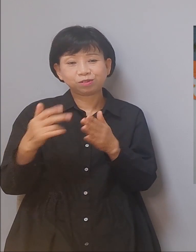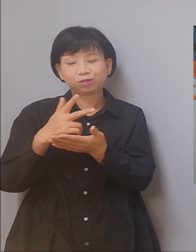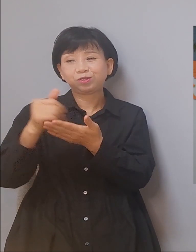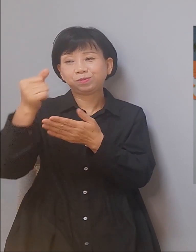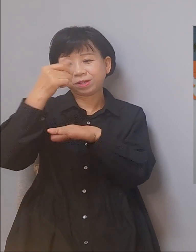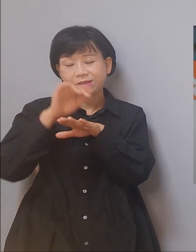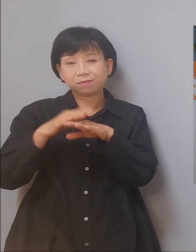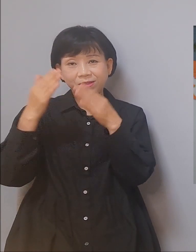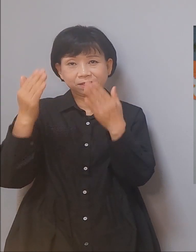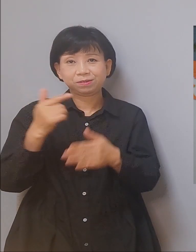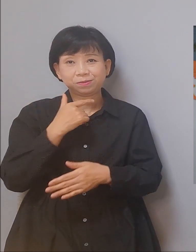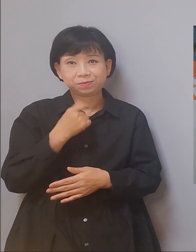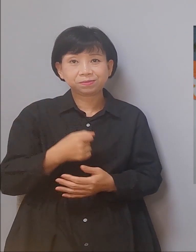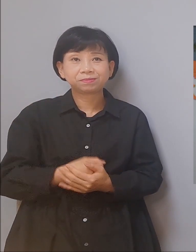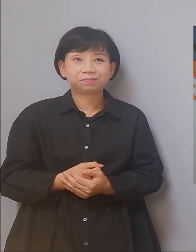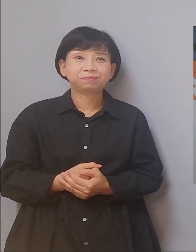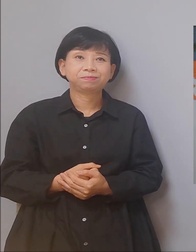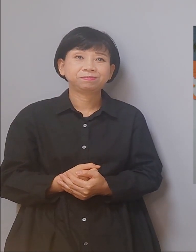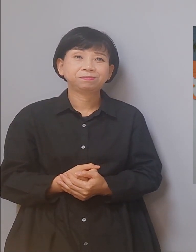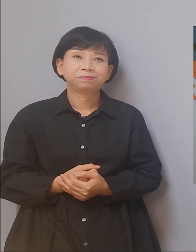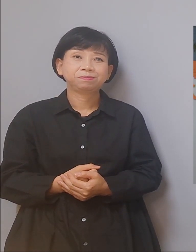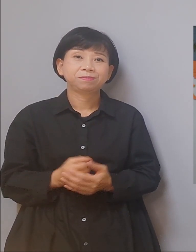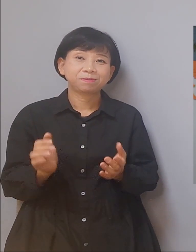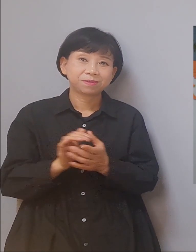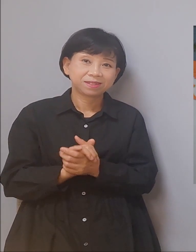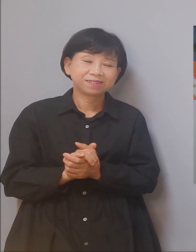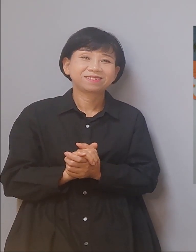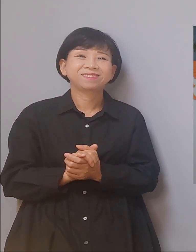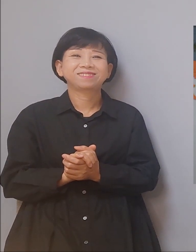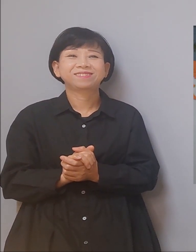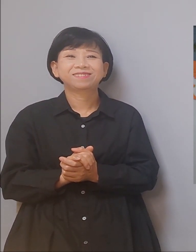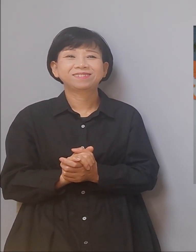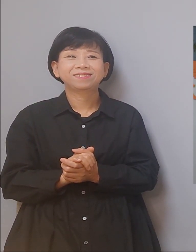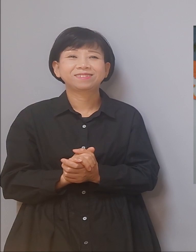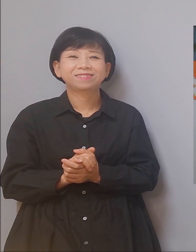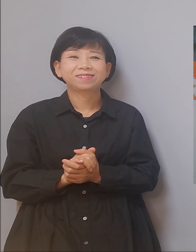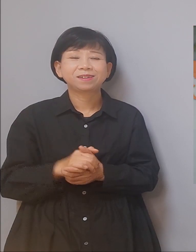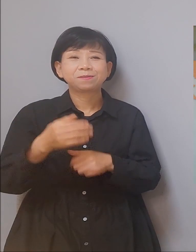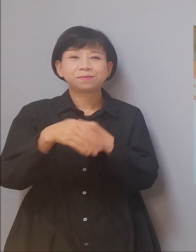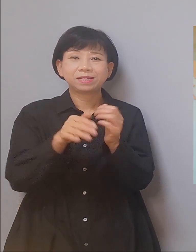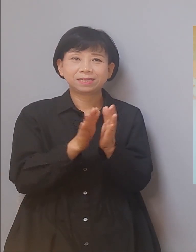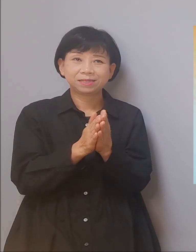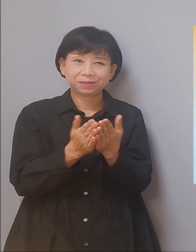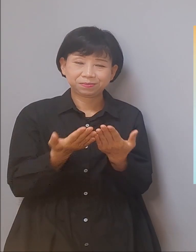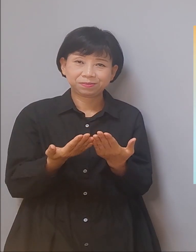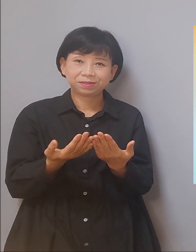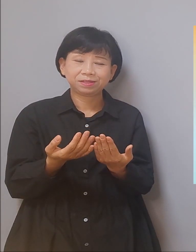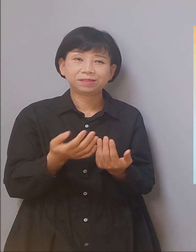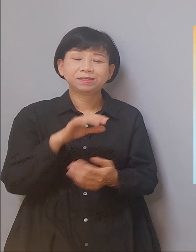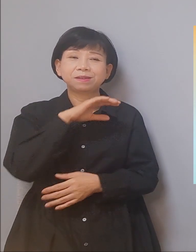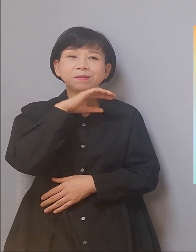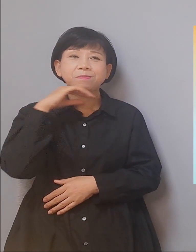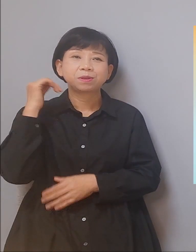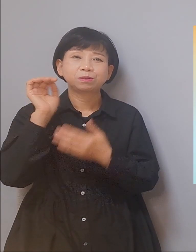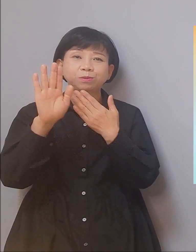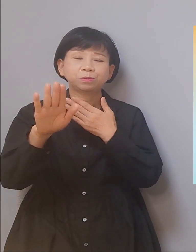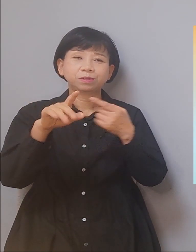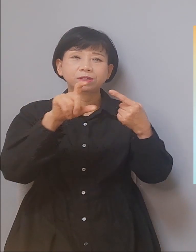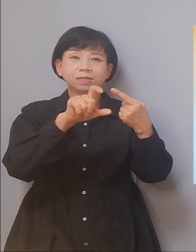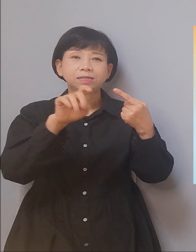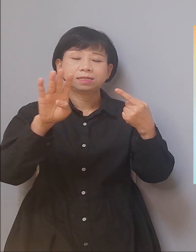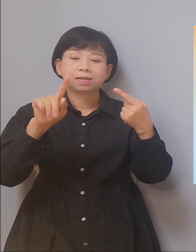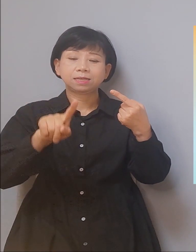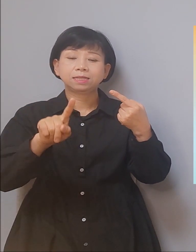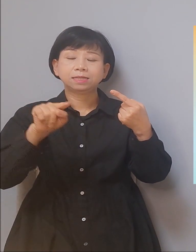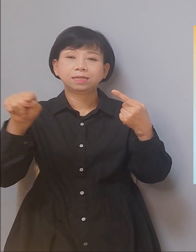되기를 소망합니다. 아멘. 우리 함께 말씀 보도록 하겠습니다. 베드로후서 1장